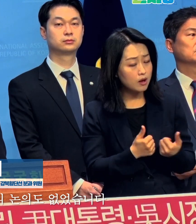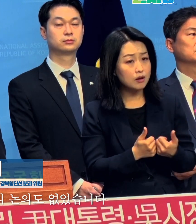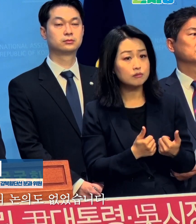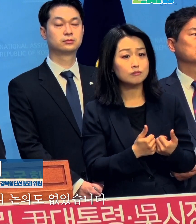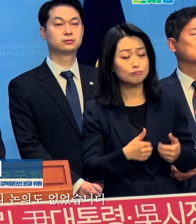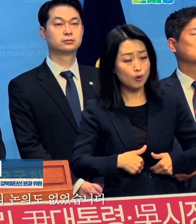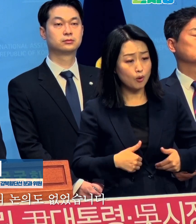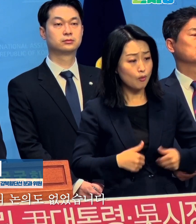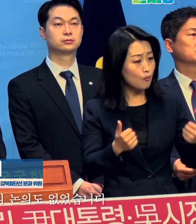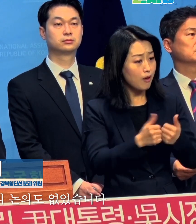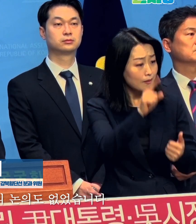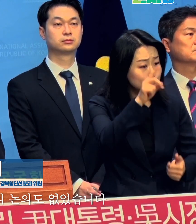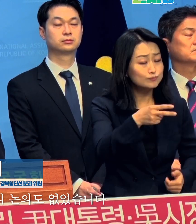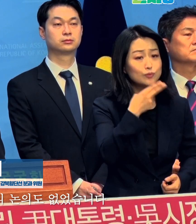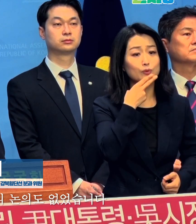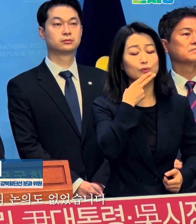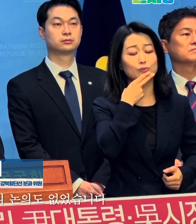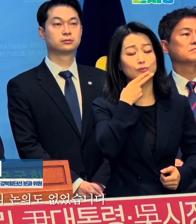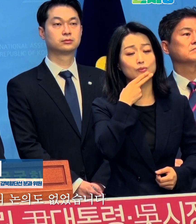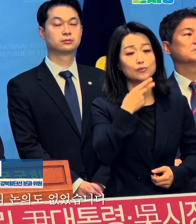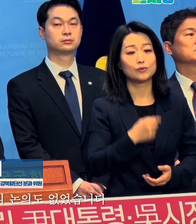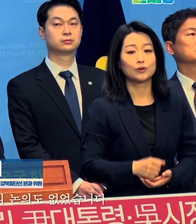번의 논의도 없었습니다.